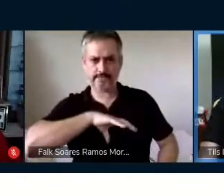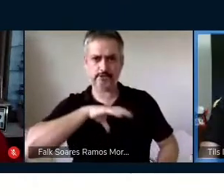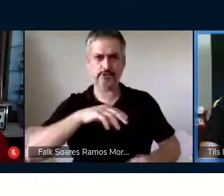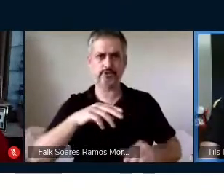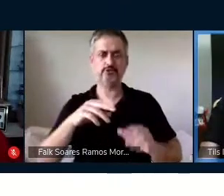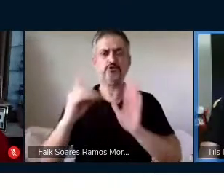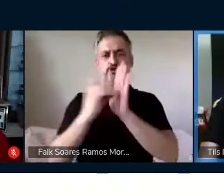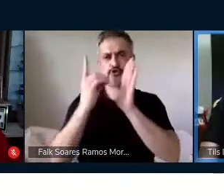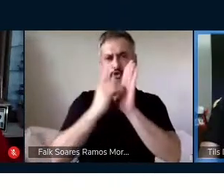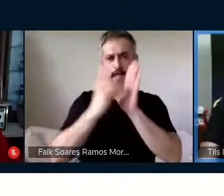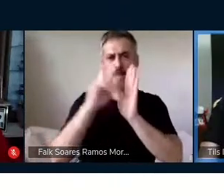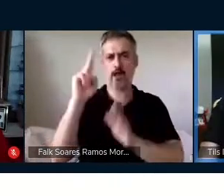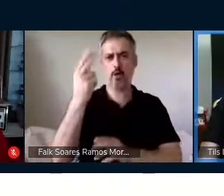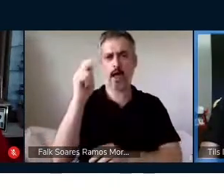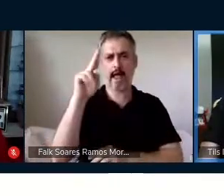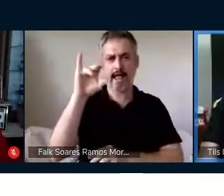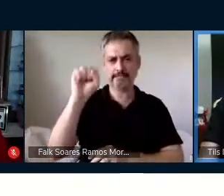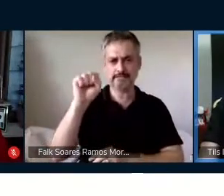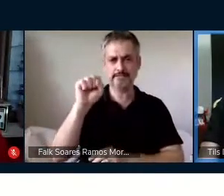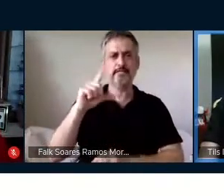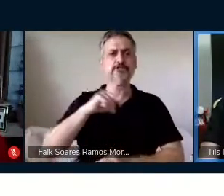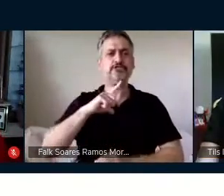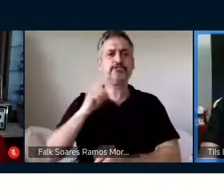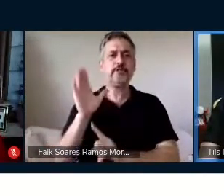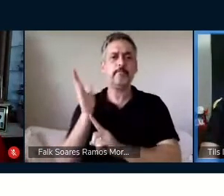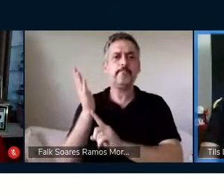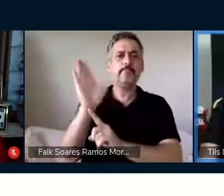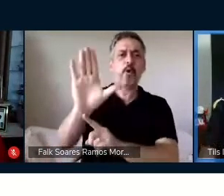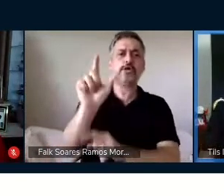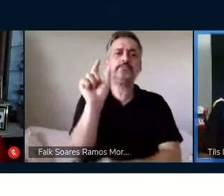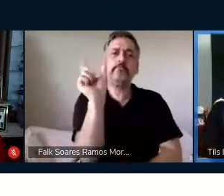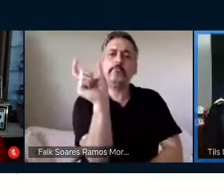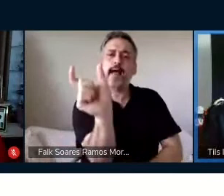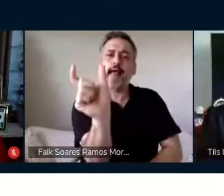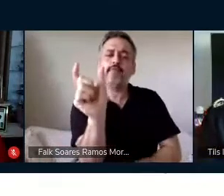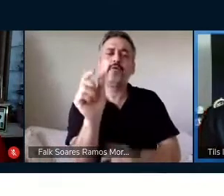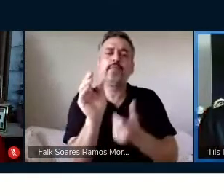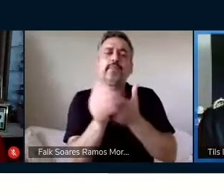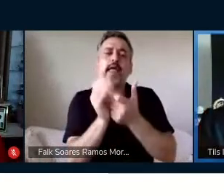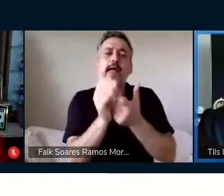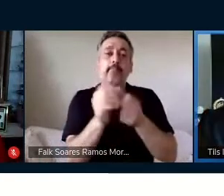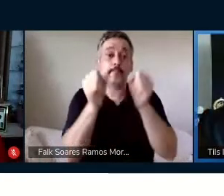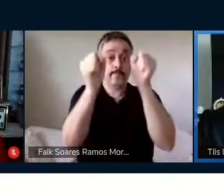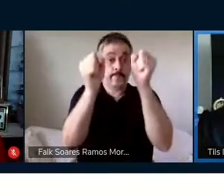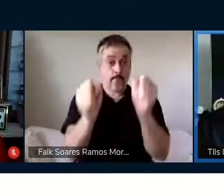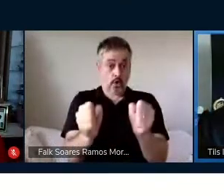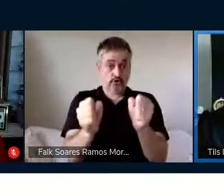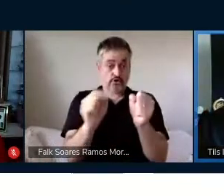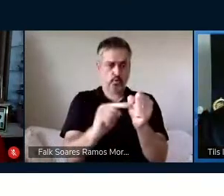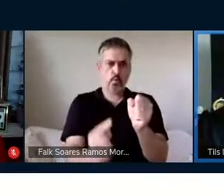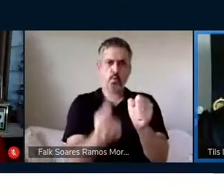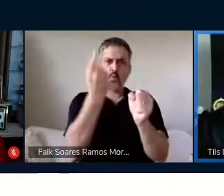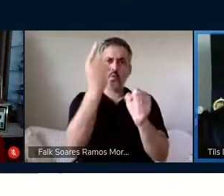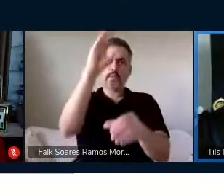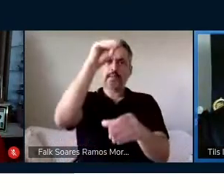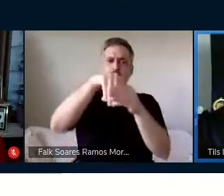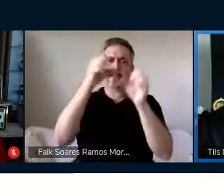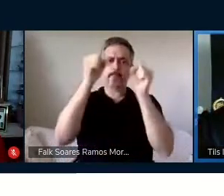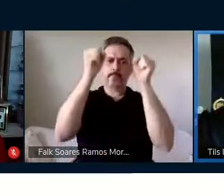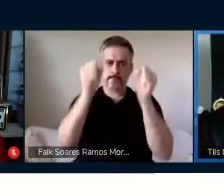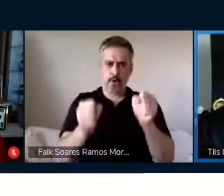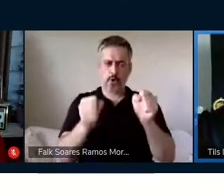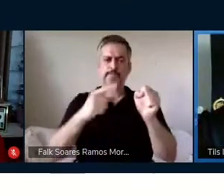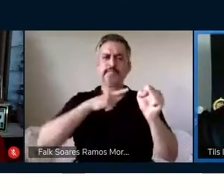nós temos a definição de poder no dicionário OWASP, e aí ele traz o termo